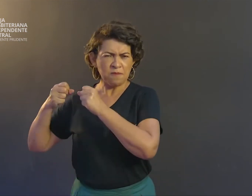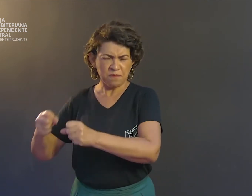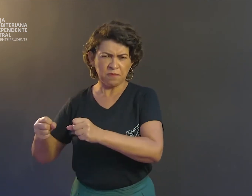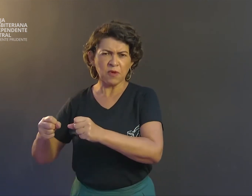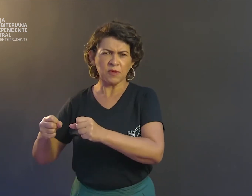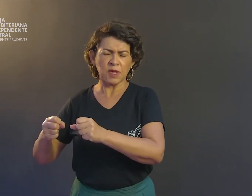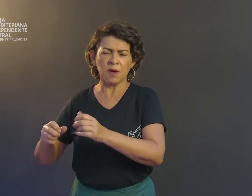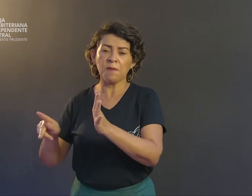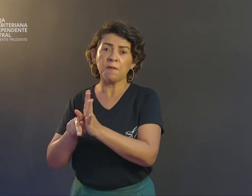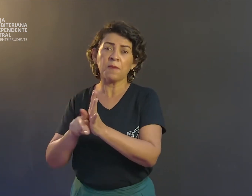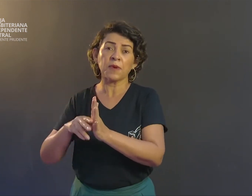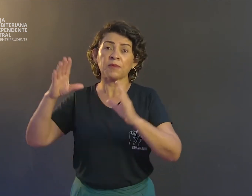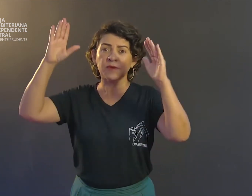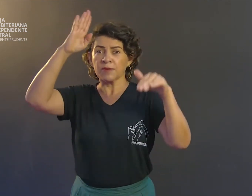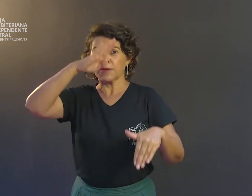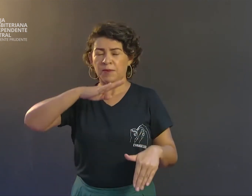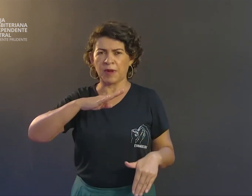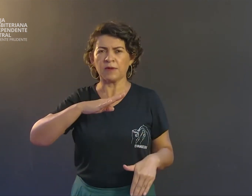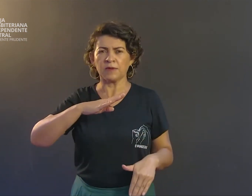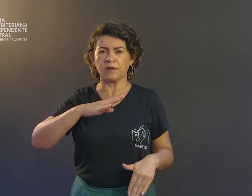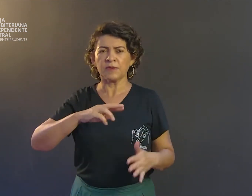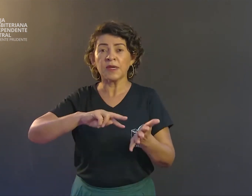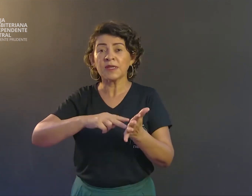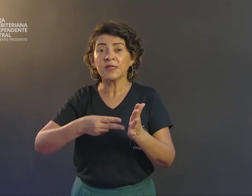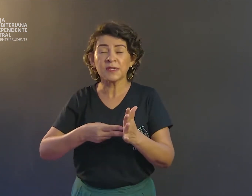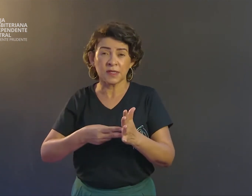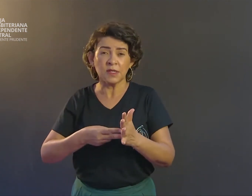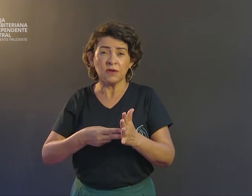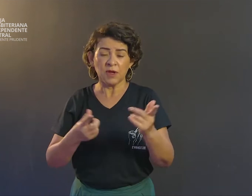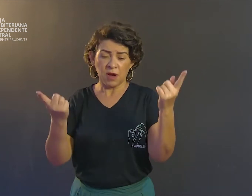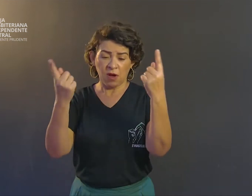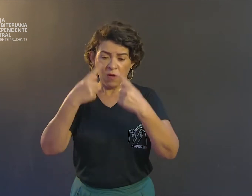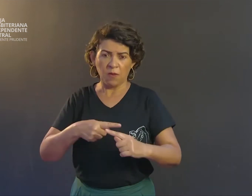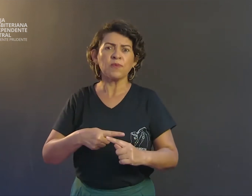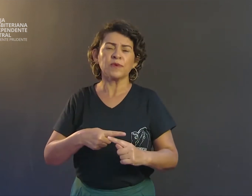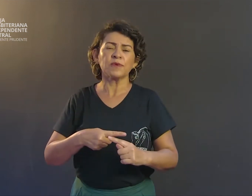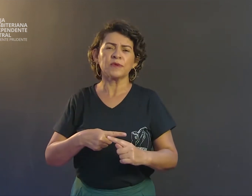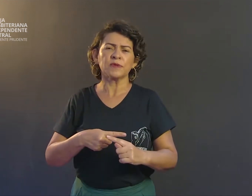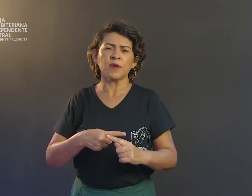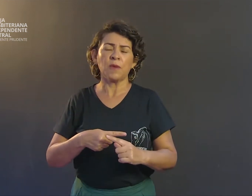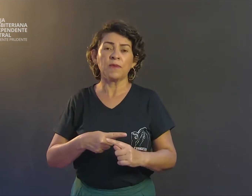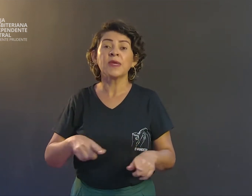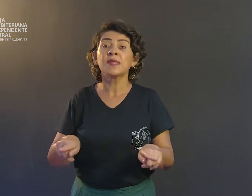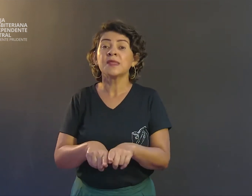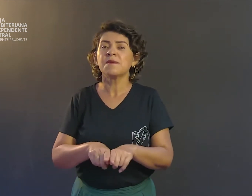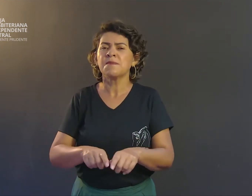ou governantes, e que também pode ser traduzido por principados ou príncipes.